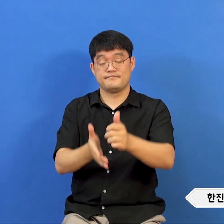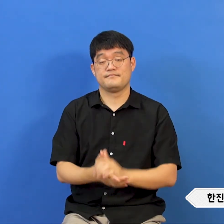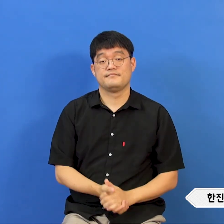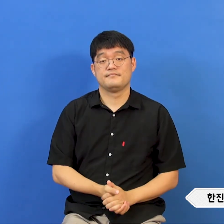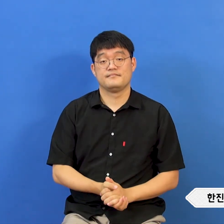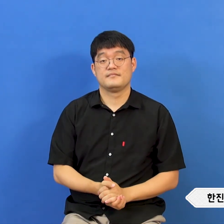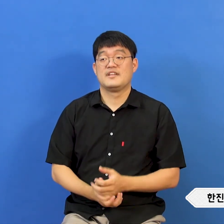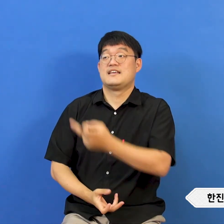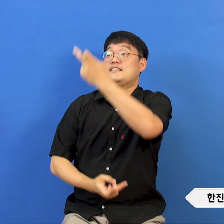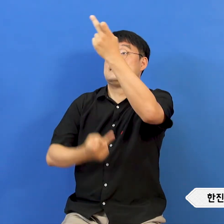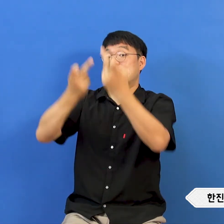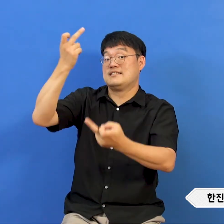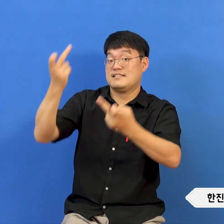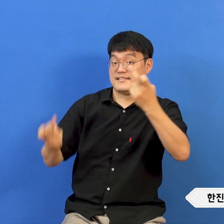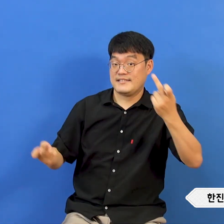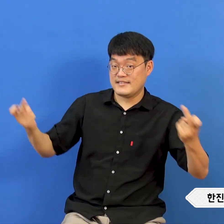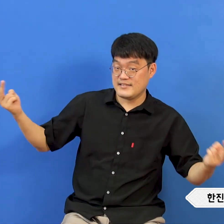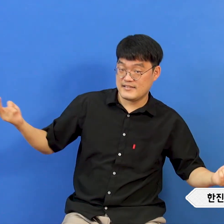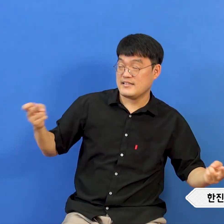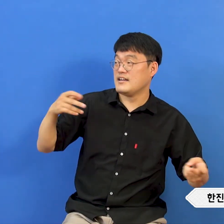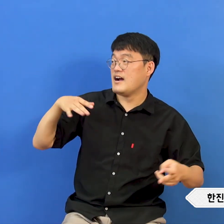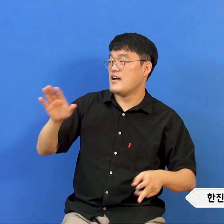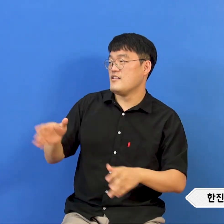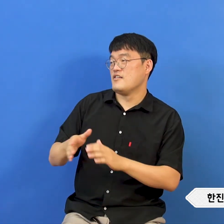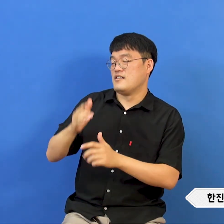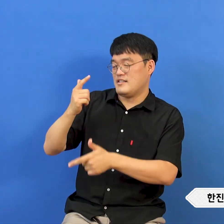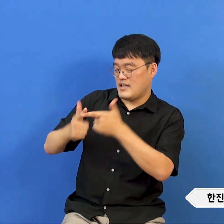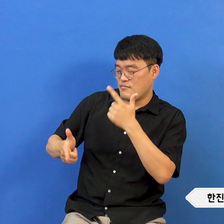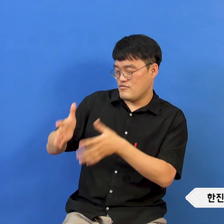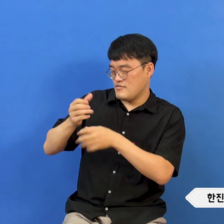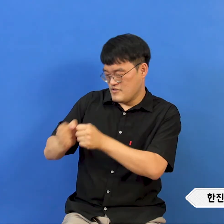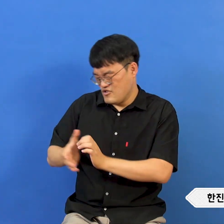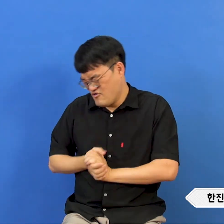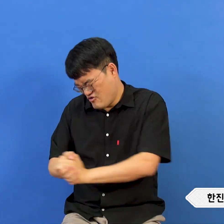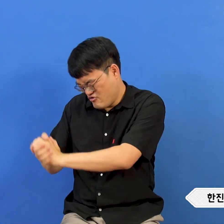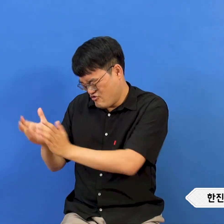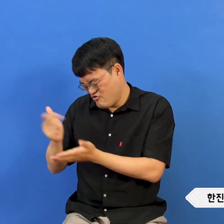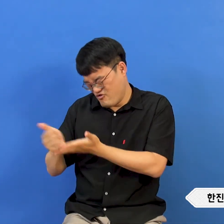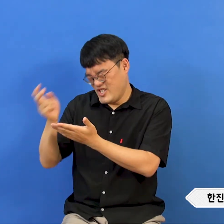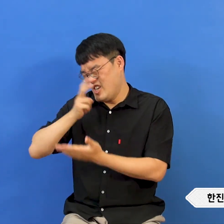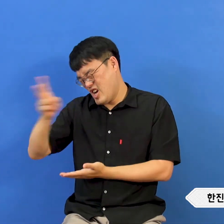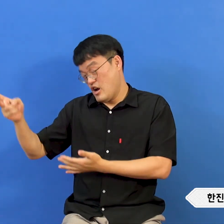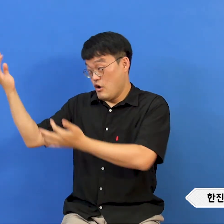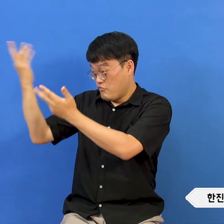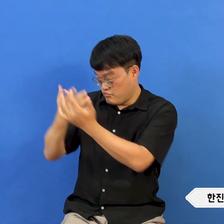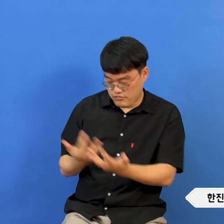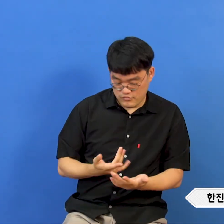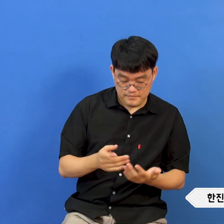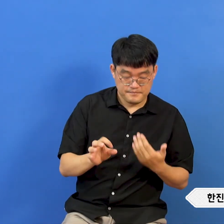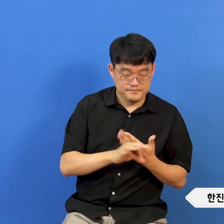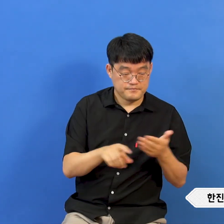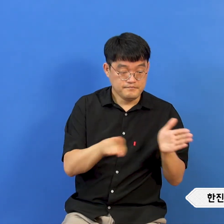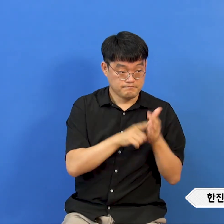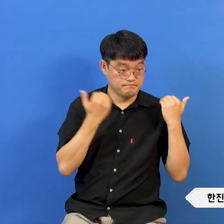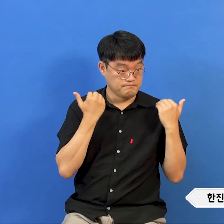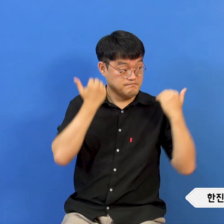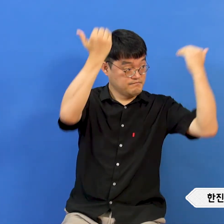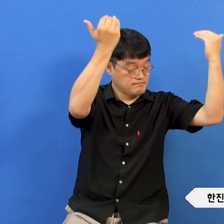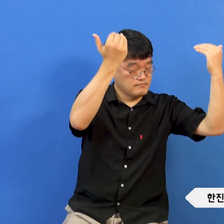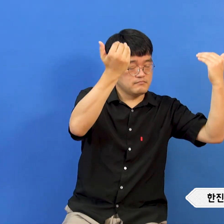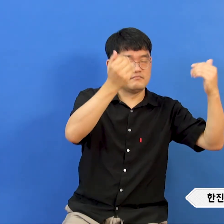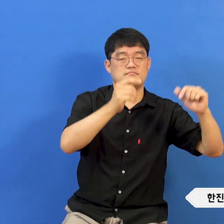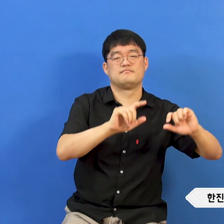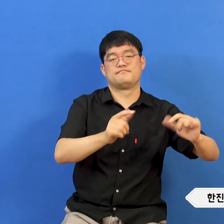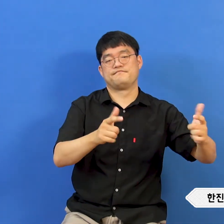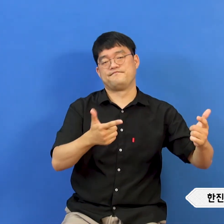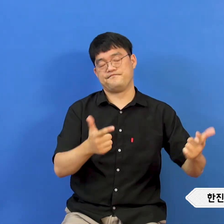산기도 가가지고 막 나무 뿌리 붙들고 쭉 하다가 불을 한번 팍 받으면 믿음이 금방 확 커질 것이다, 그런 게